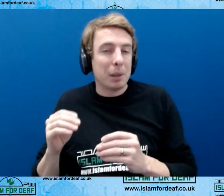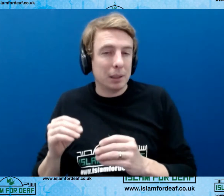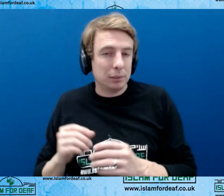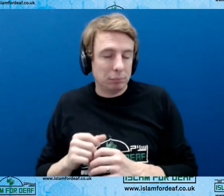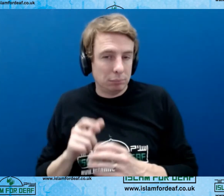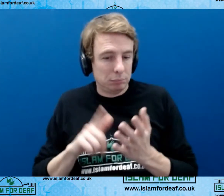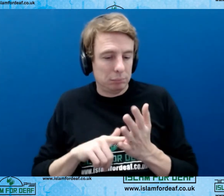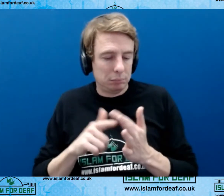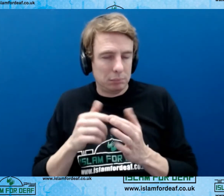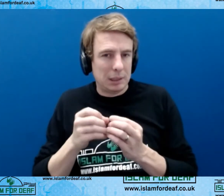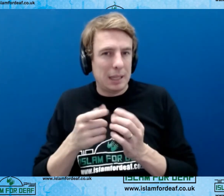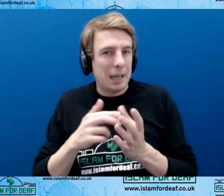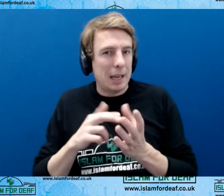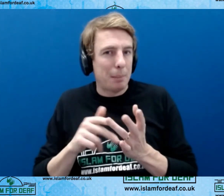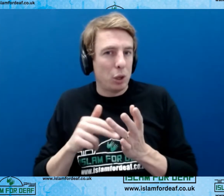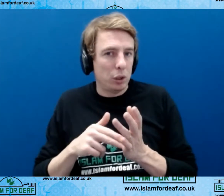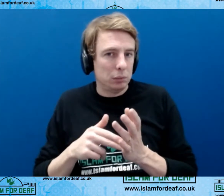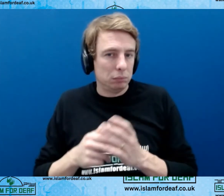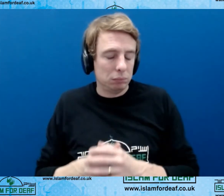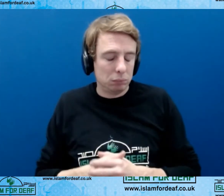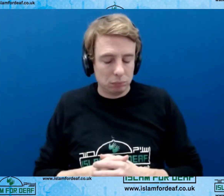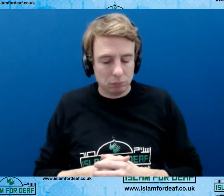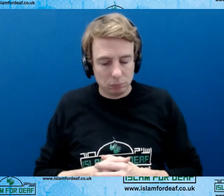فيأتون بالبضاعة